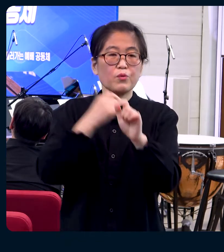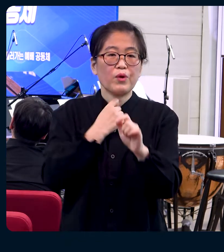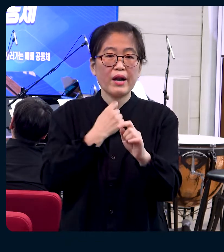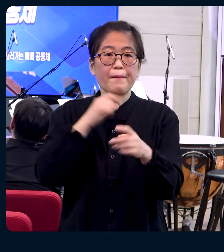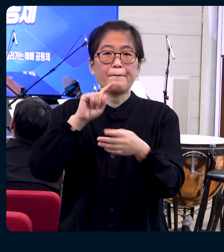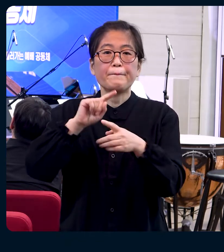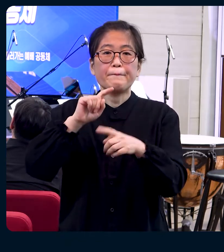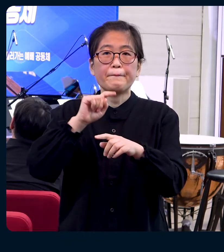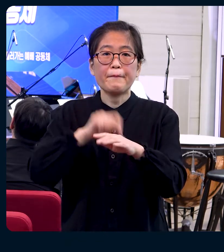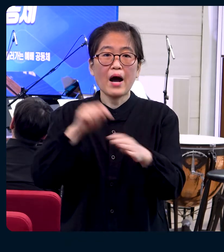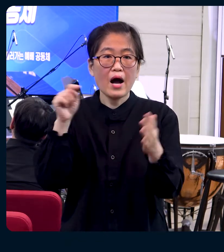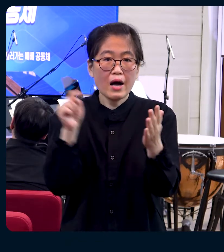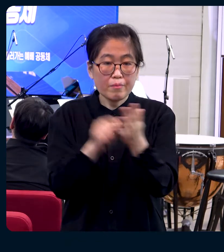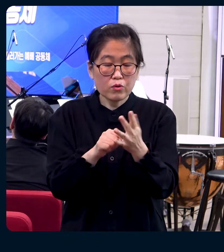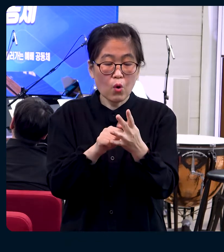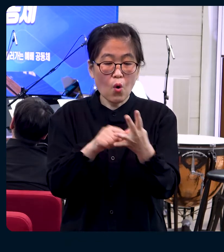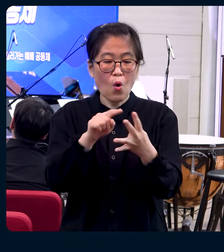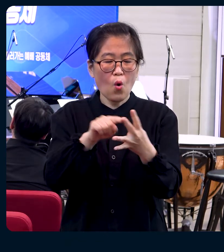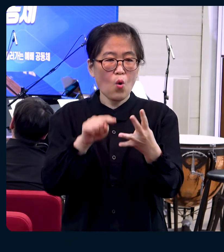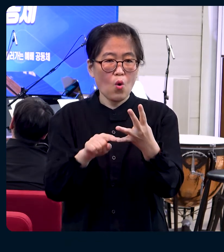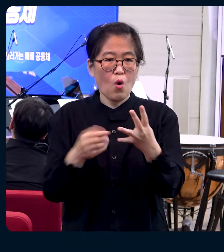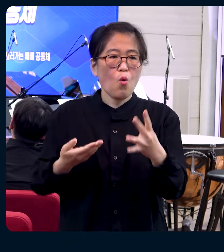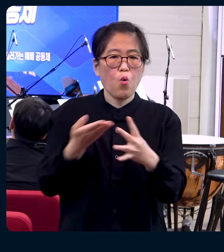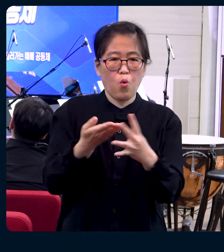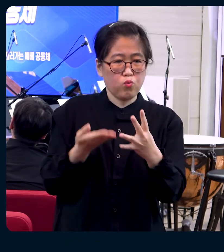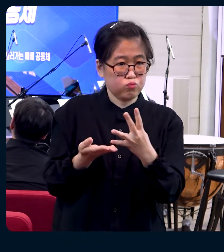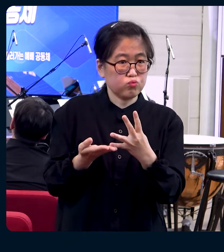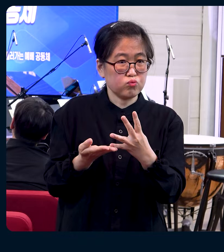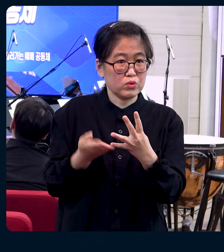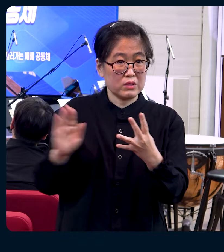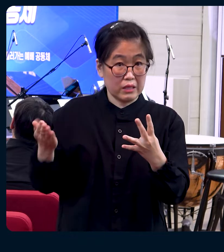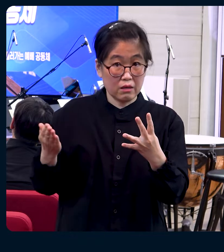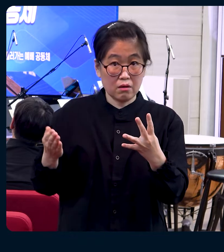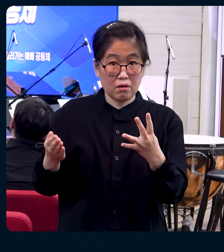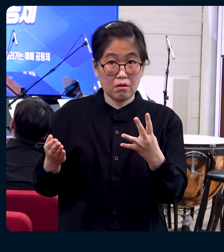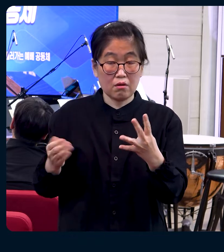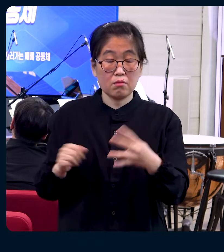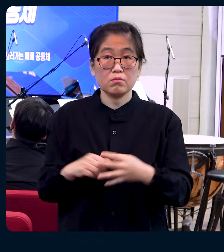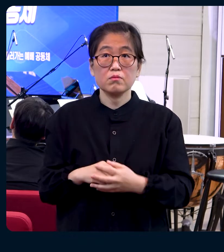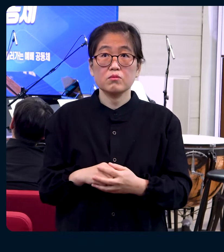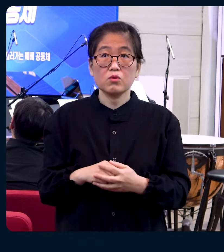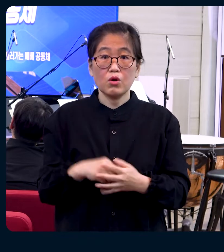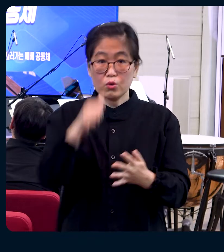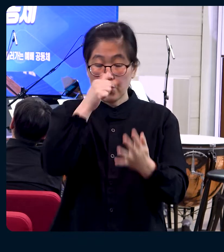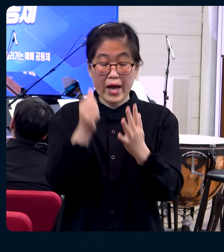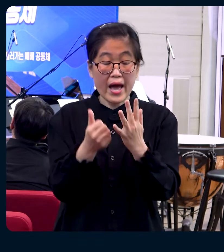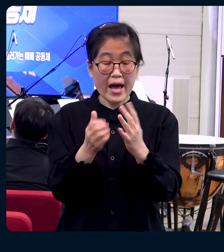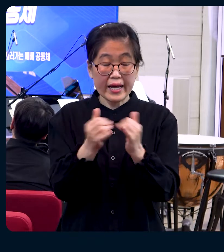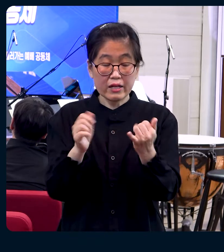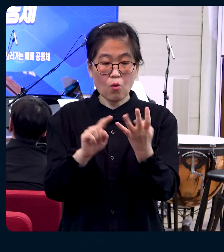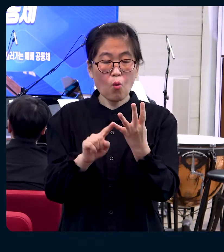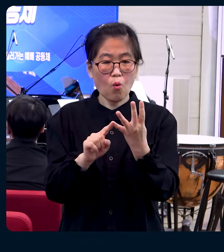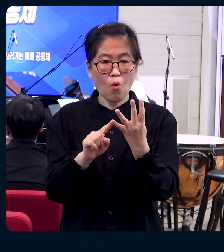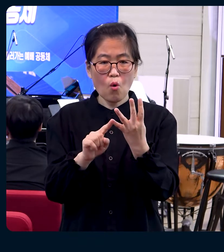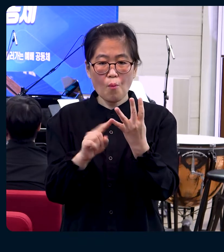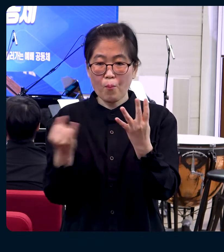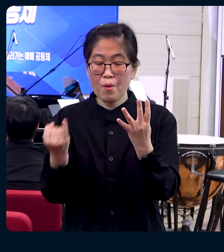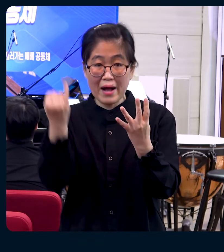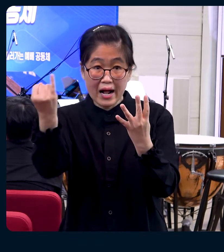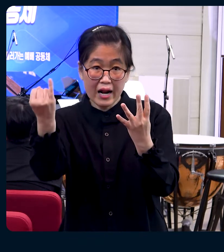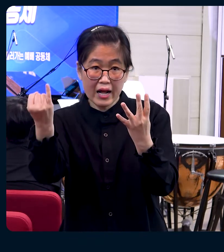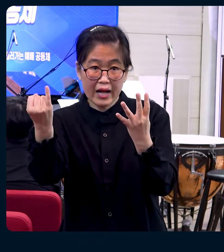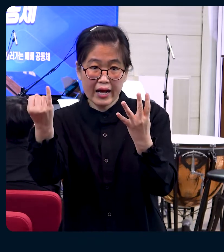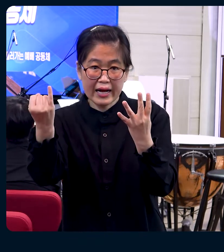바라는 그 마음으로 채색 옷을 벗겨 팔아버린 옷입니다. 그리고 죄수 옷은 보디발의